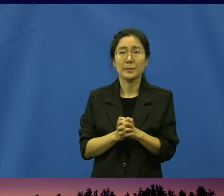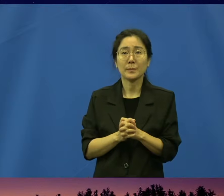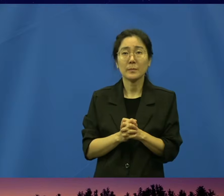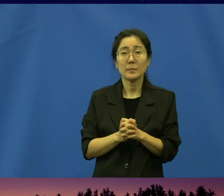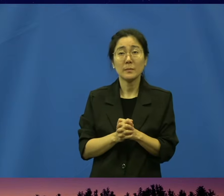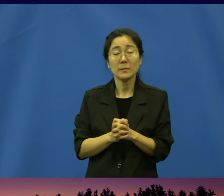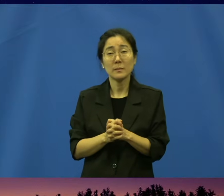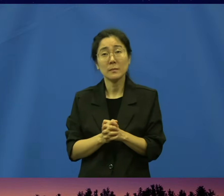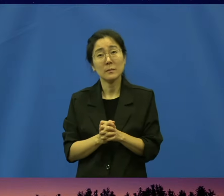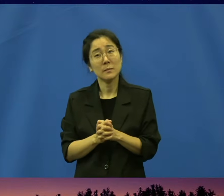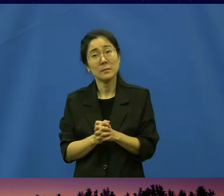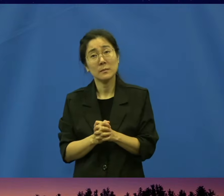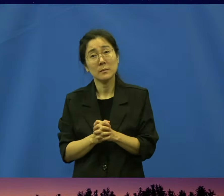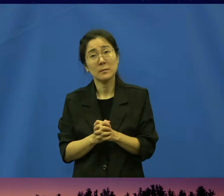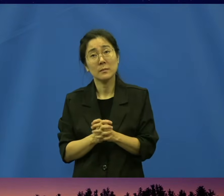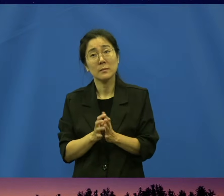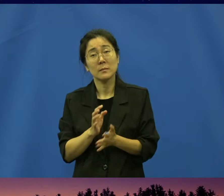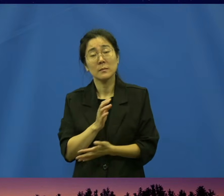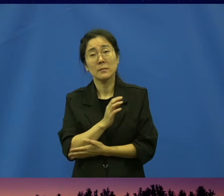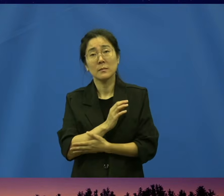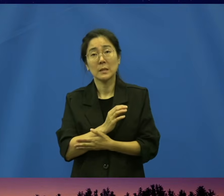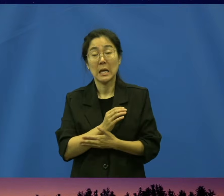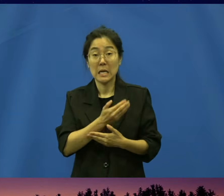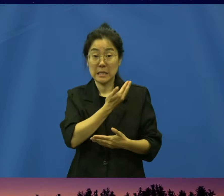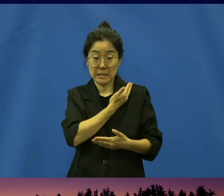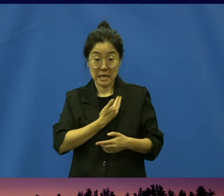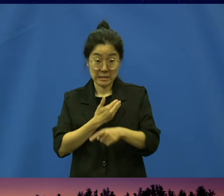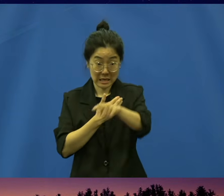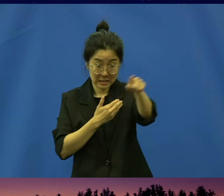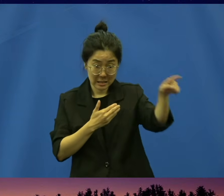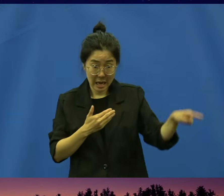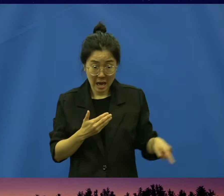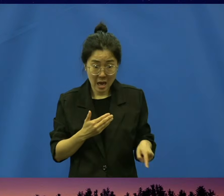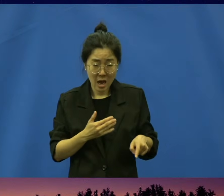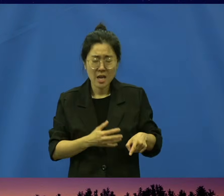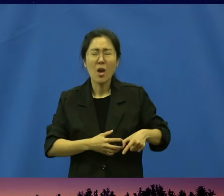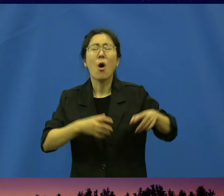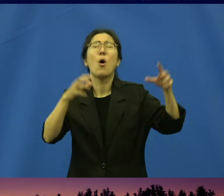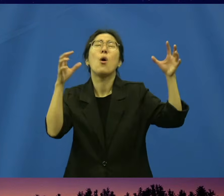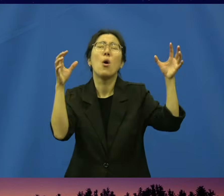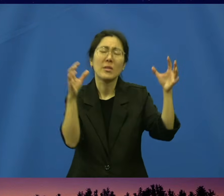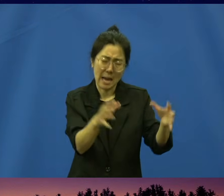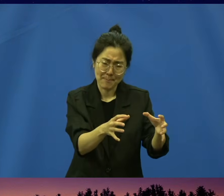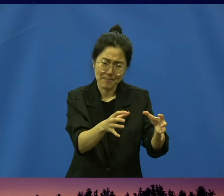즉 사도들의 연합과 거룩을 위해서 기도하신 것입니다.